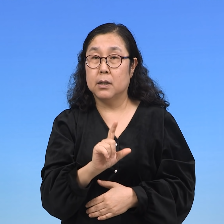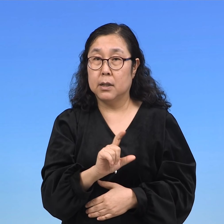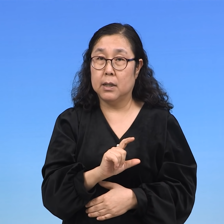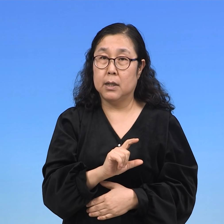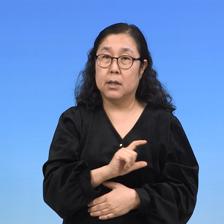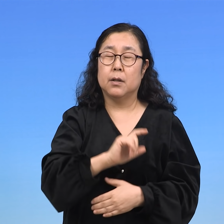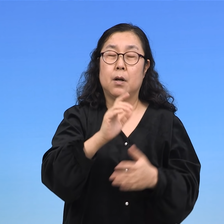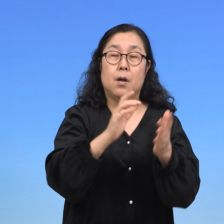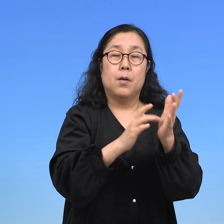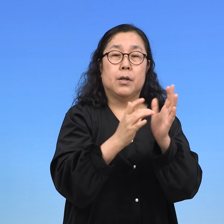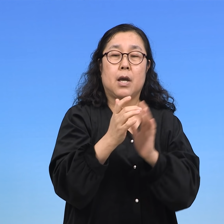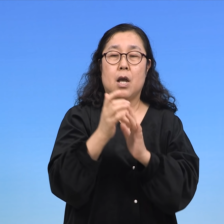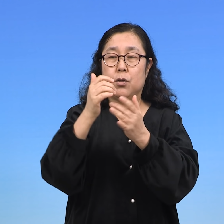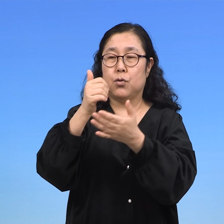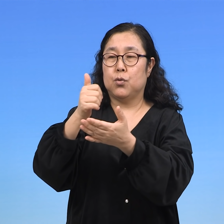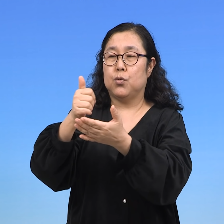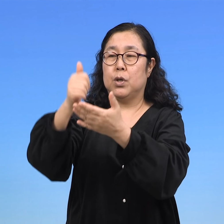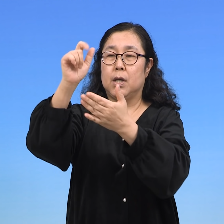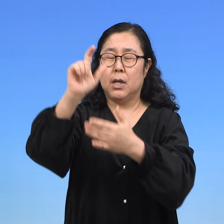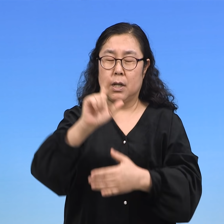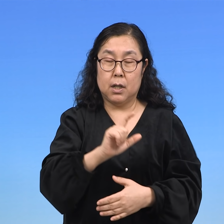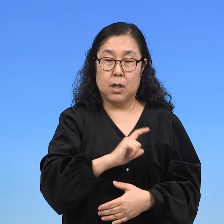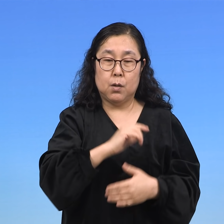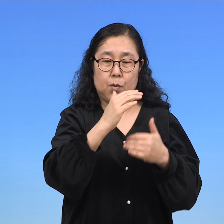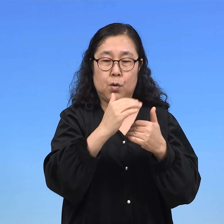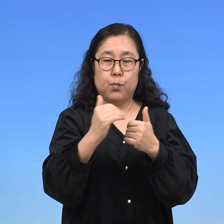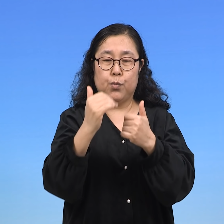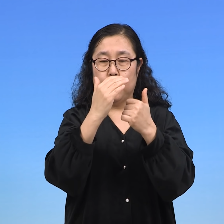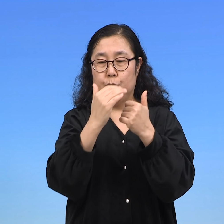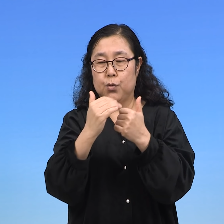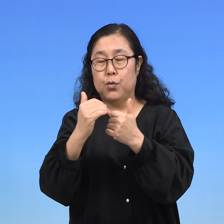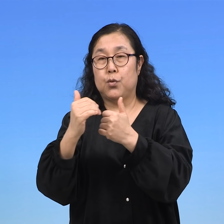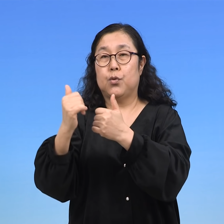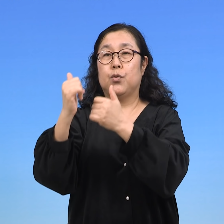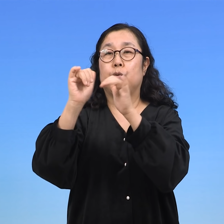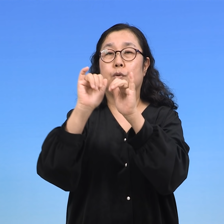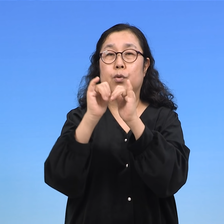구원의 그 이름, 예수 이름을 부르는 자,